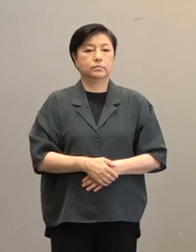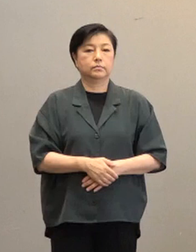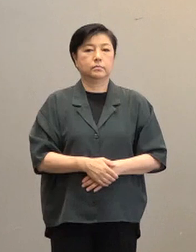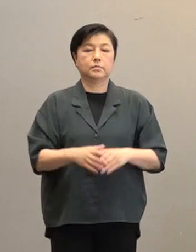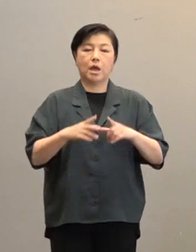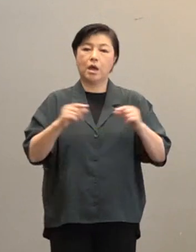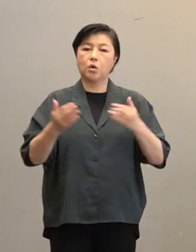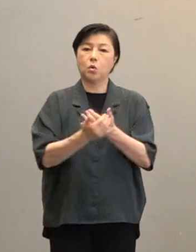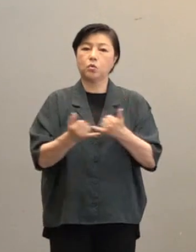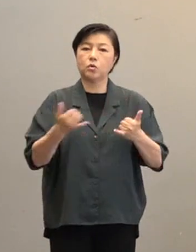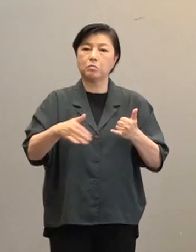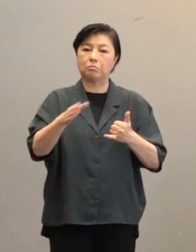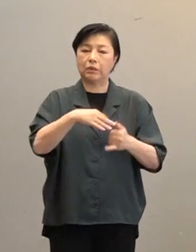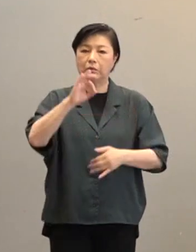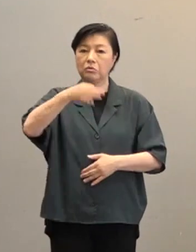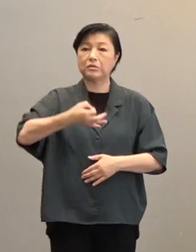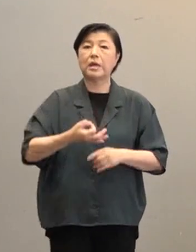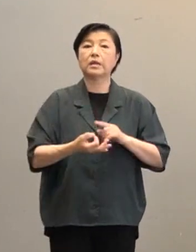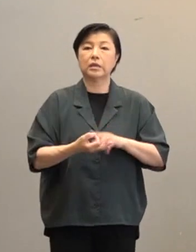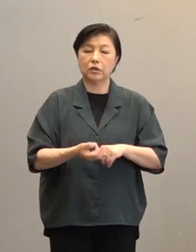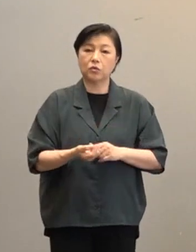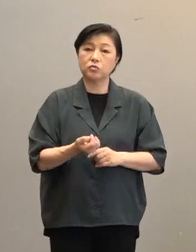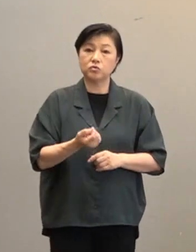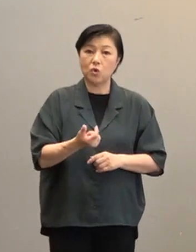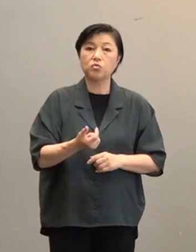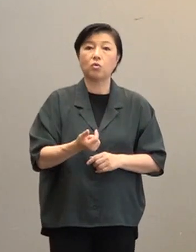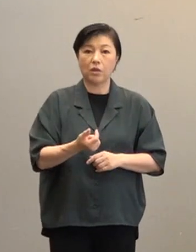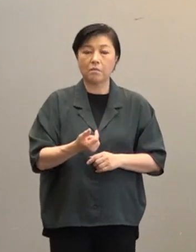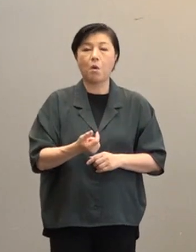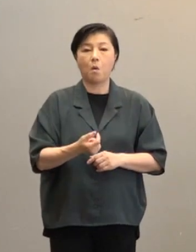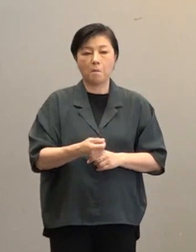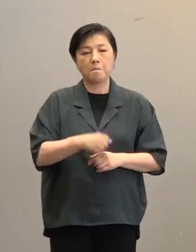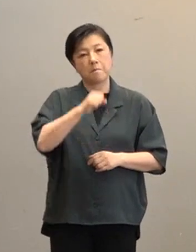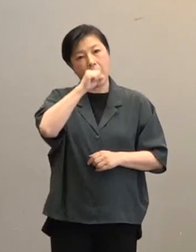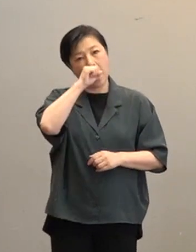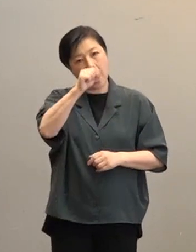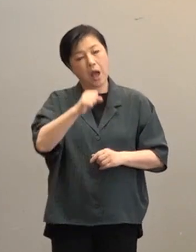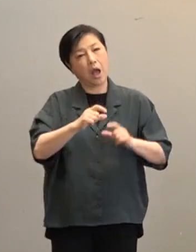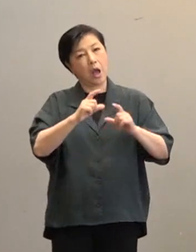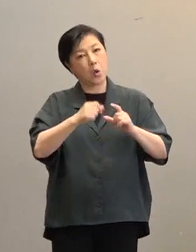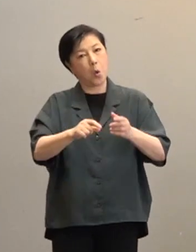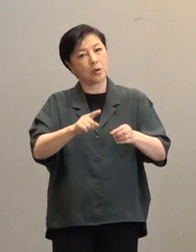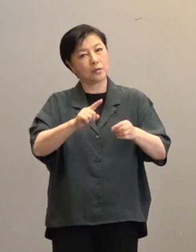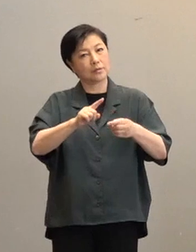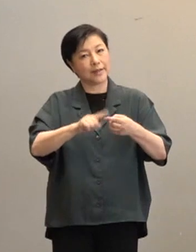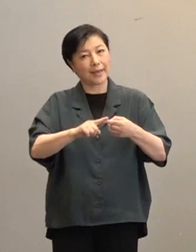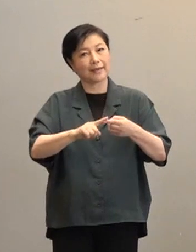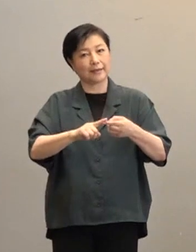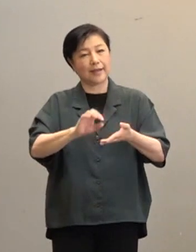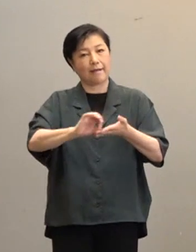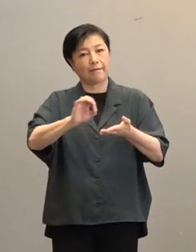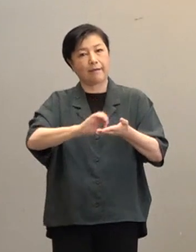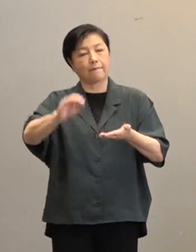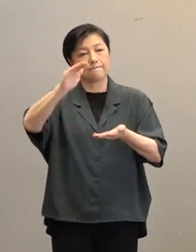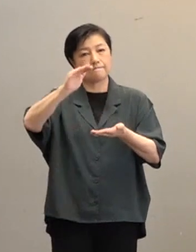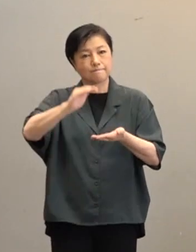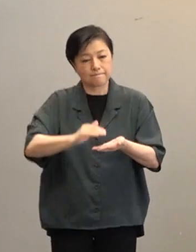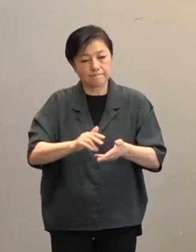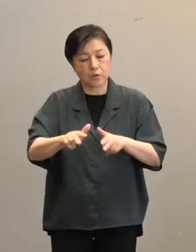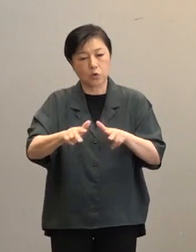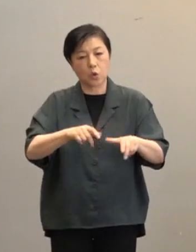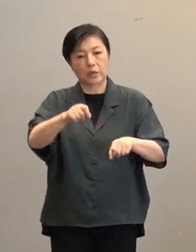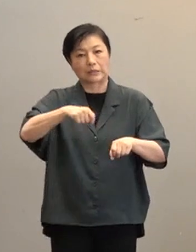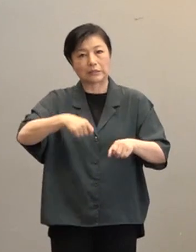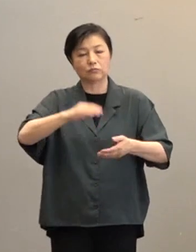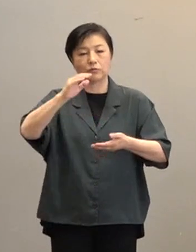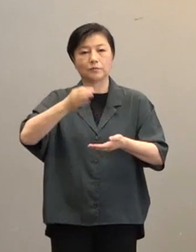国民の税金を少しでも効率的に経費を節減をして行政事務を進めていくという観点、